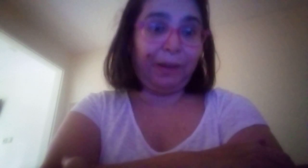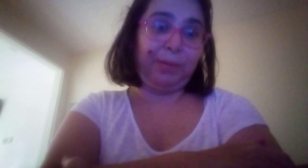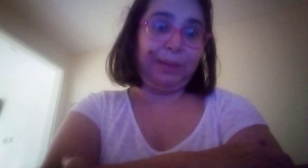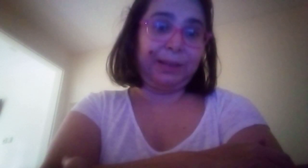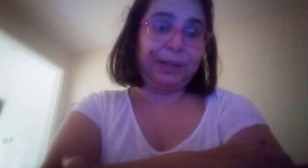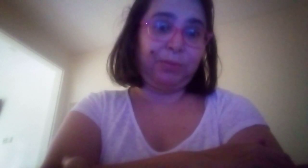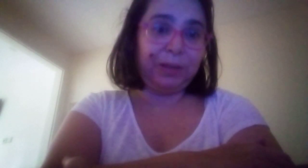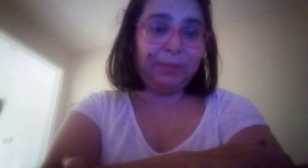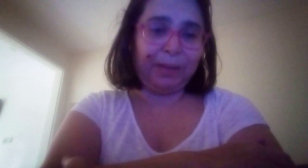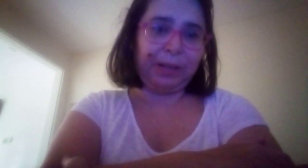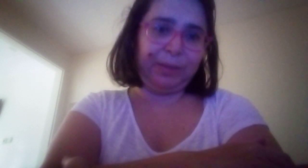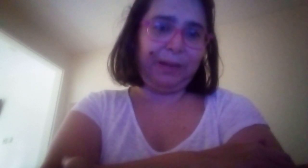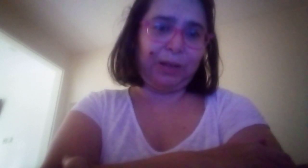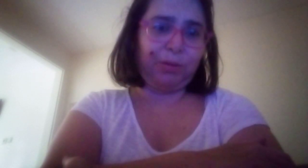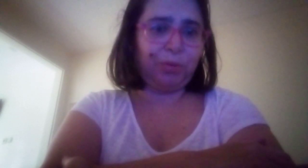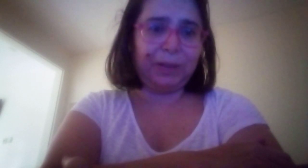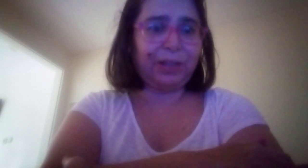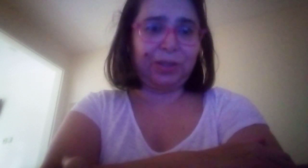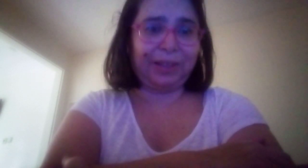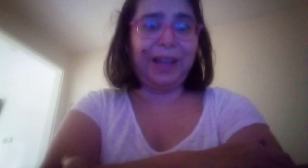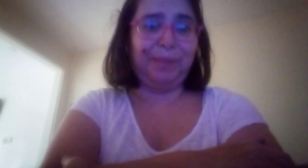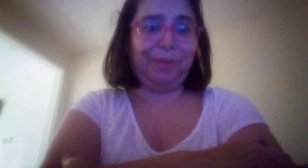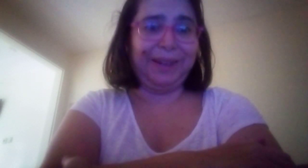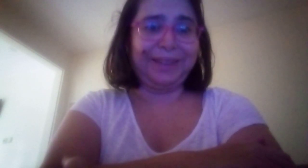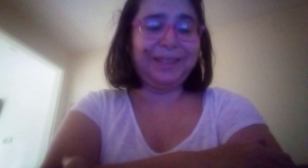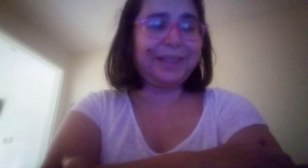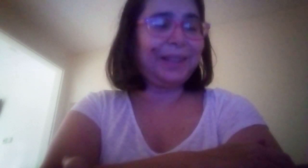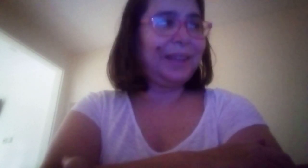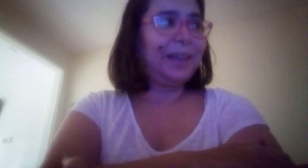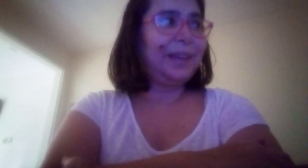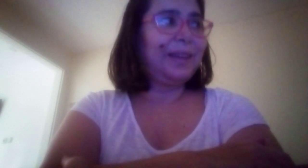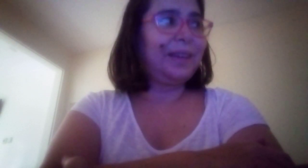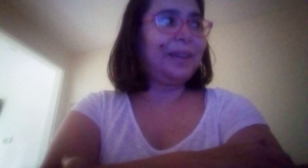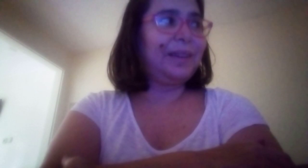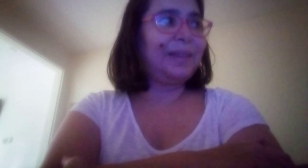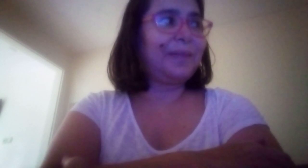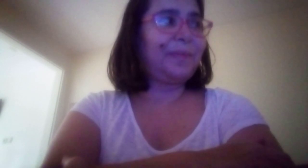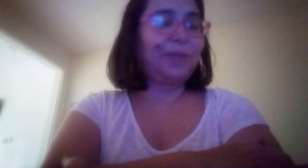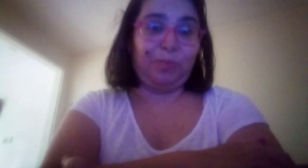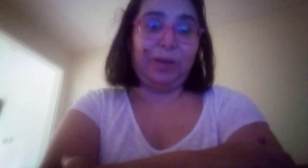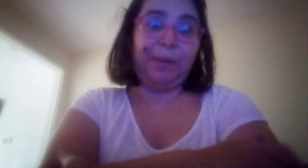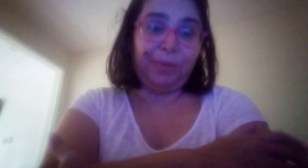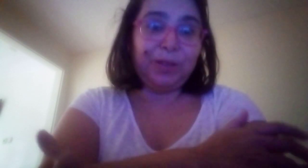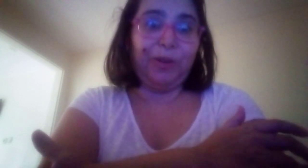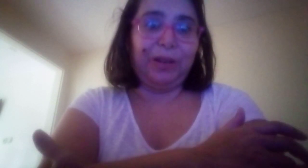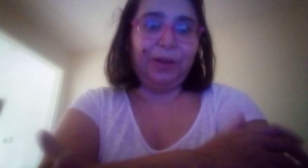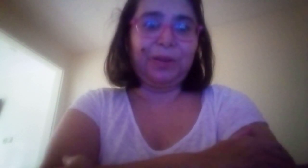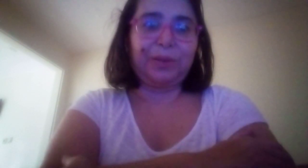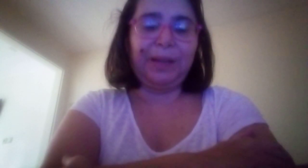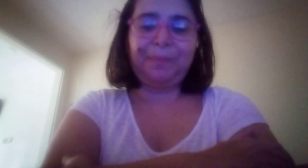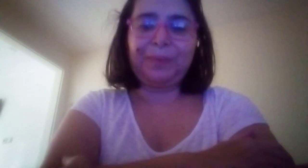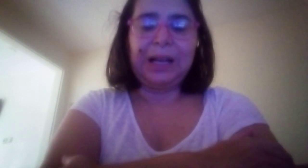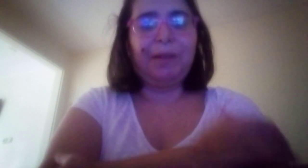bir milletiz bu bizim damarımızda var konuşmasak çatlayan bir milletiz Eee yapımız böyle öyle söyleyeyim ama bana